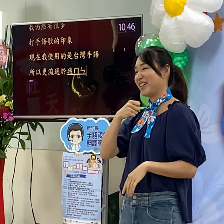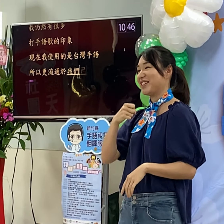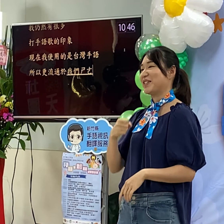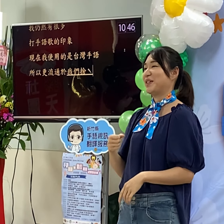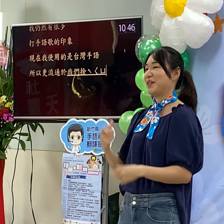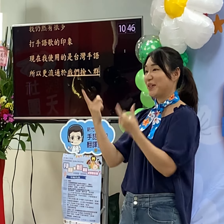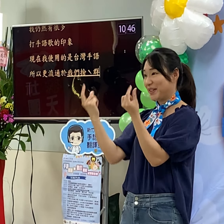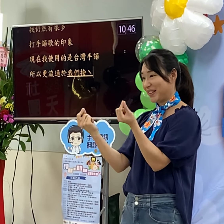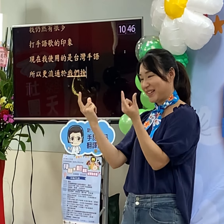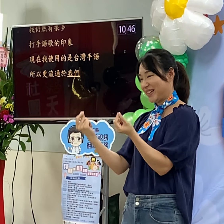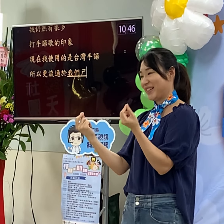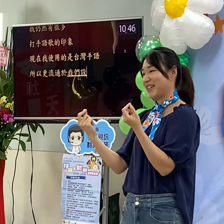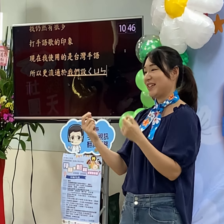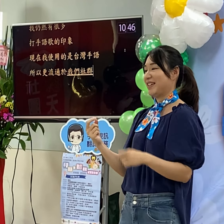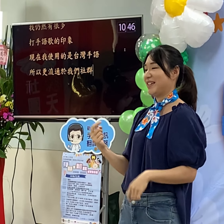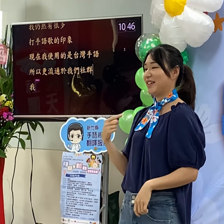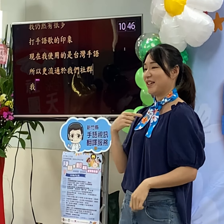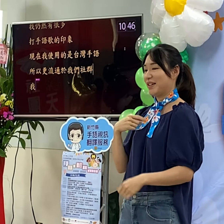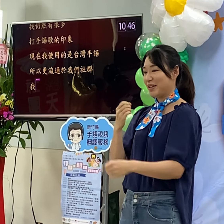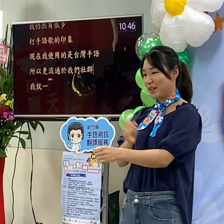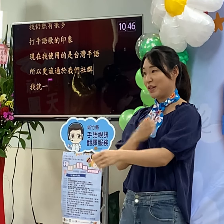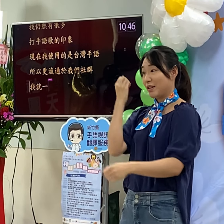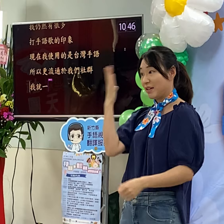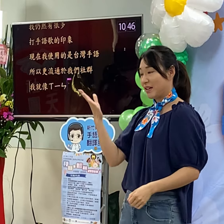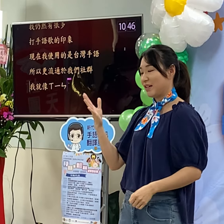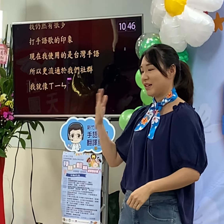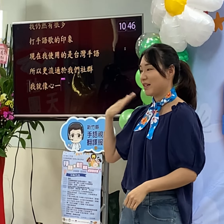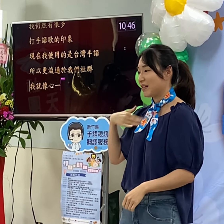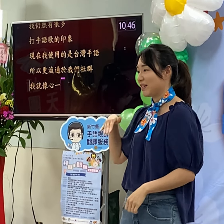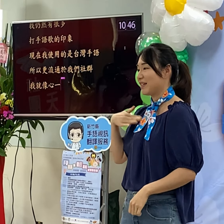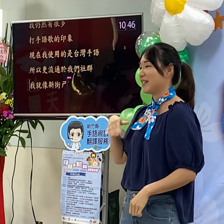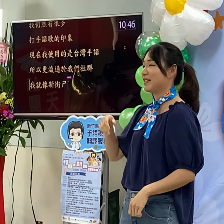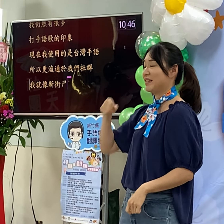我就像新接触手语一样，对手语有了新的认识。